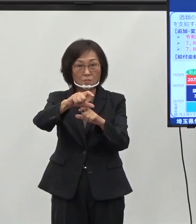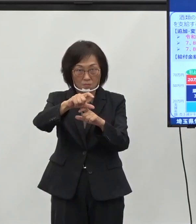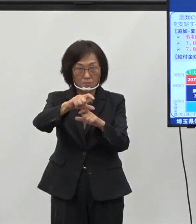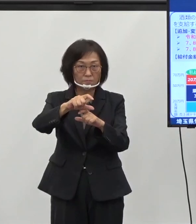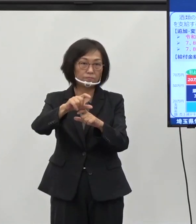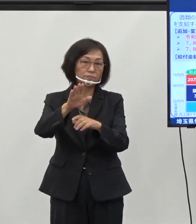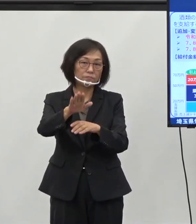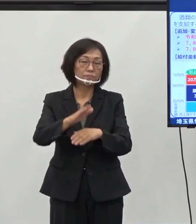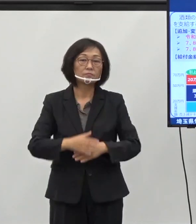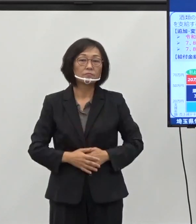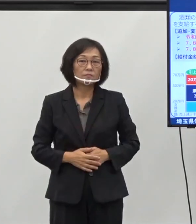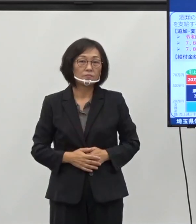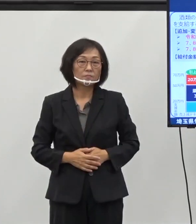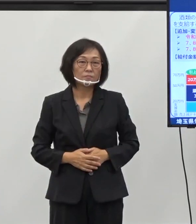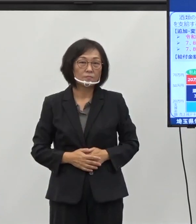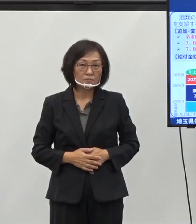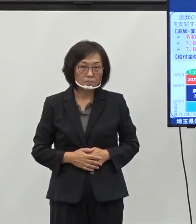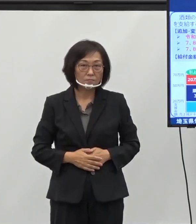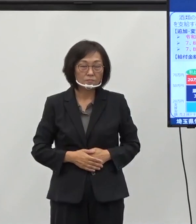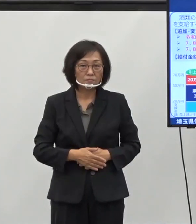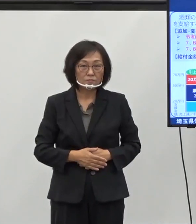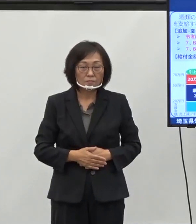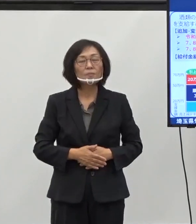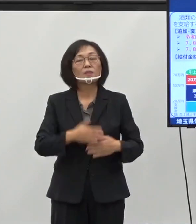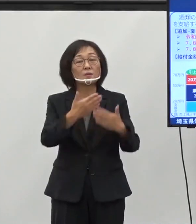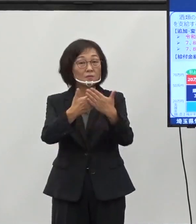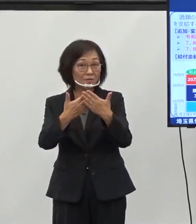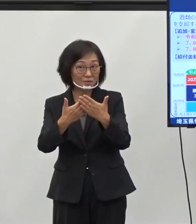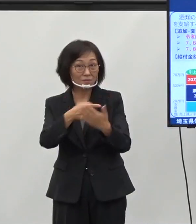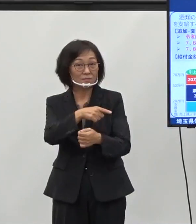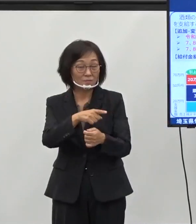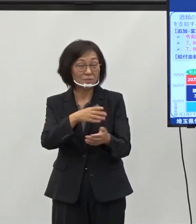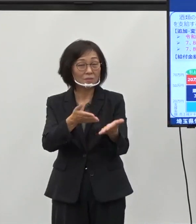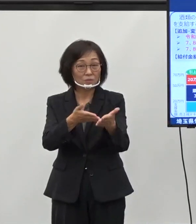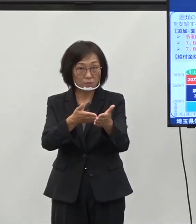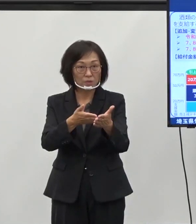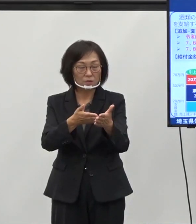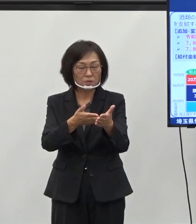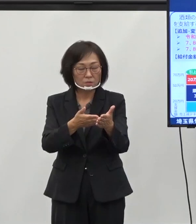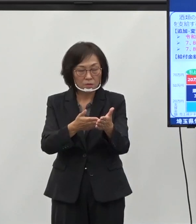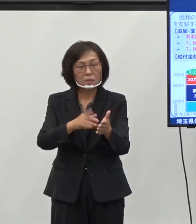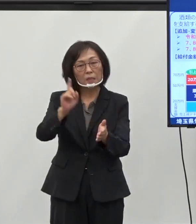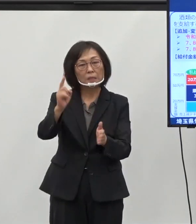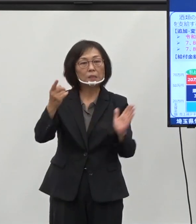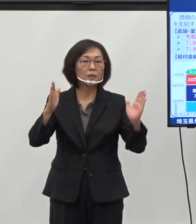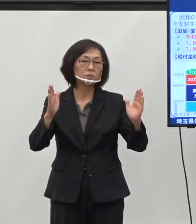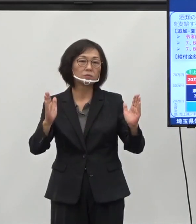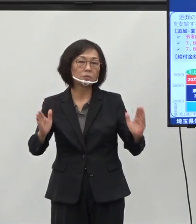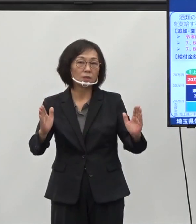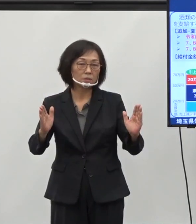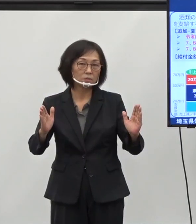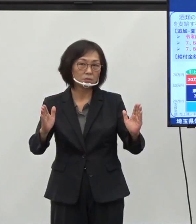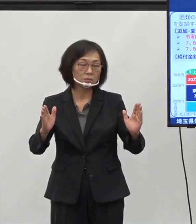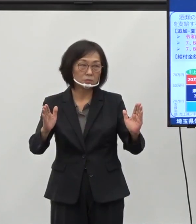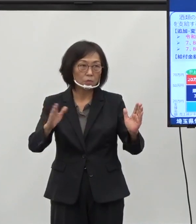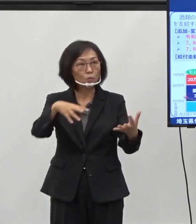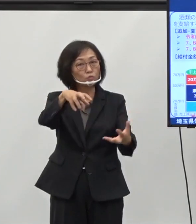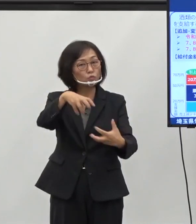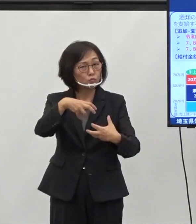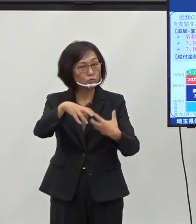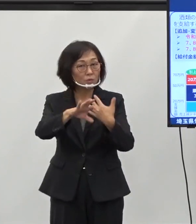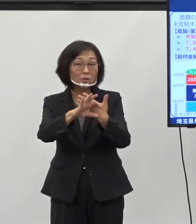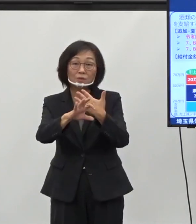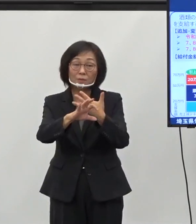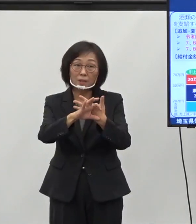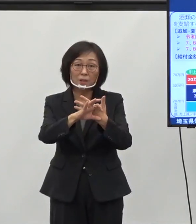上げます。イメージでご説明します。中小法人等の1ヶ月あたりの場合ですけれども、例えばこの左